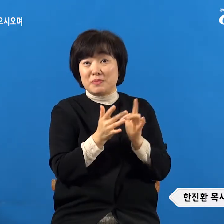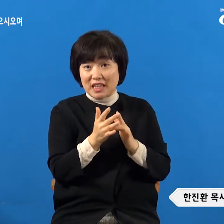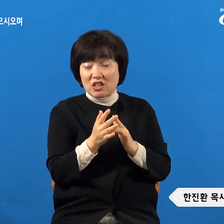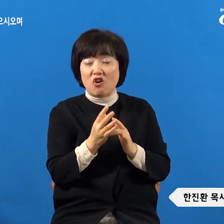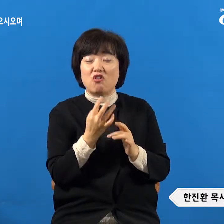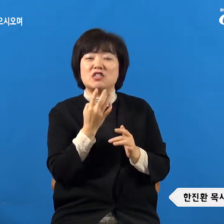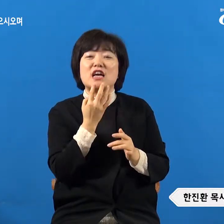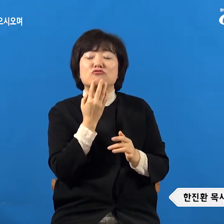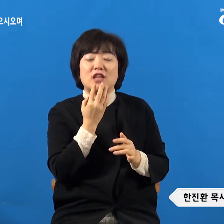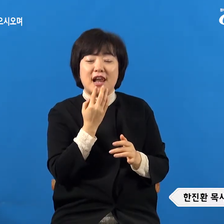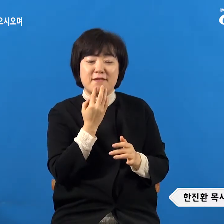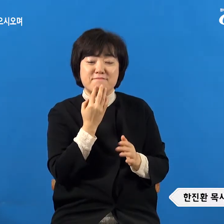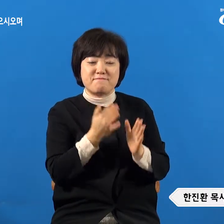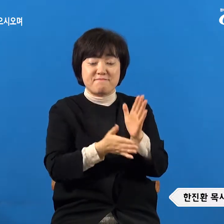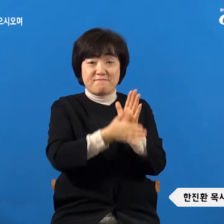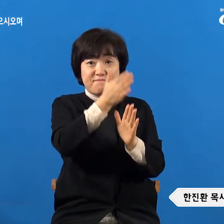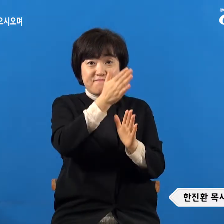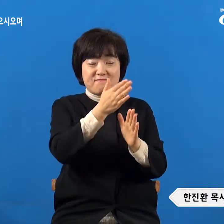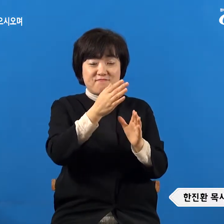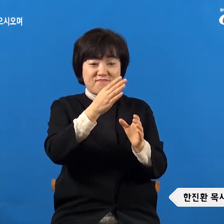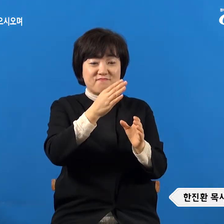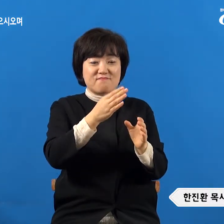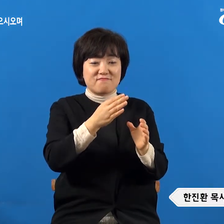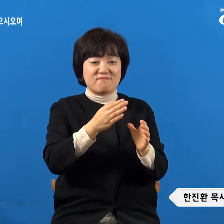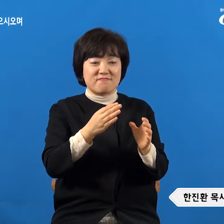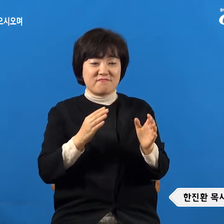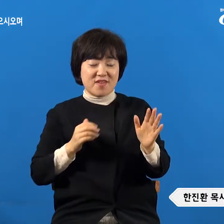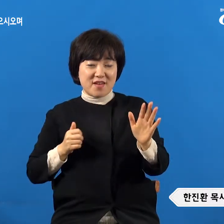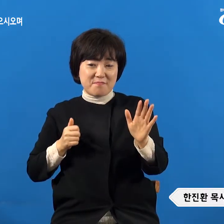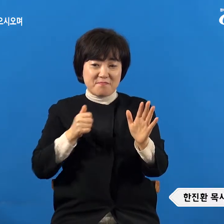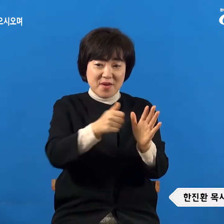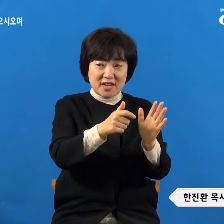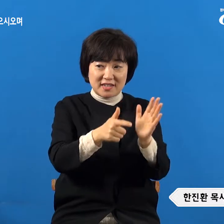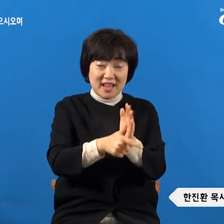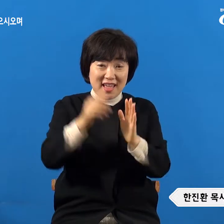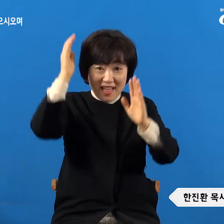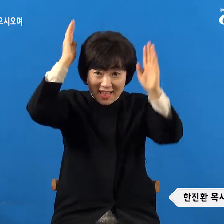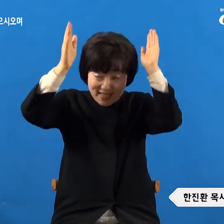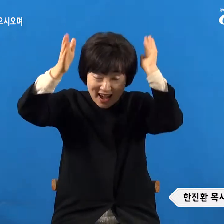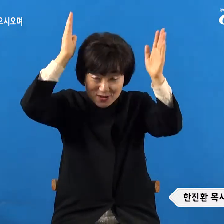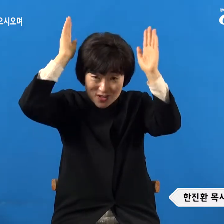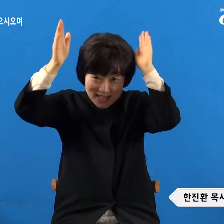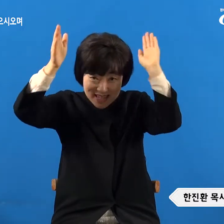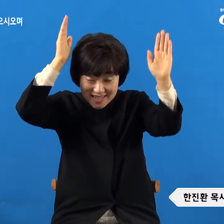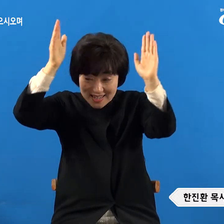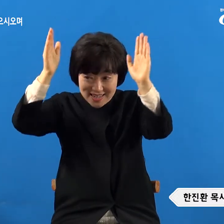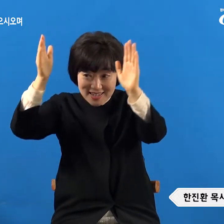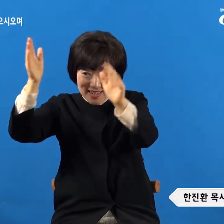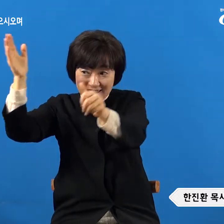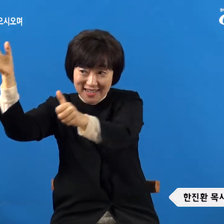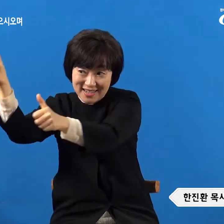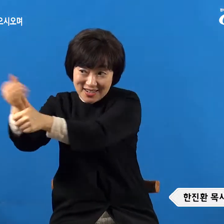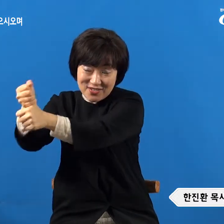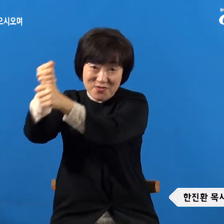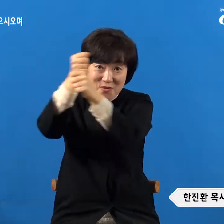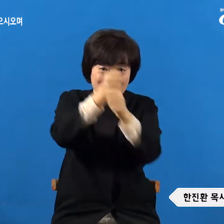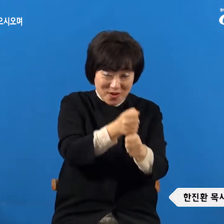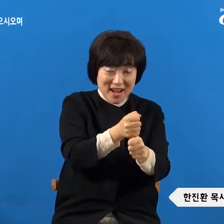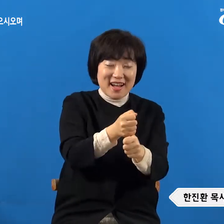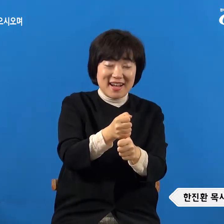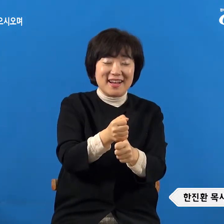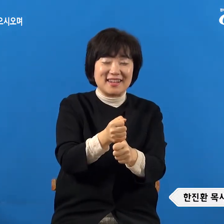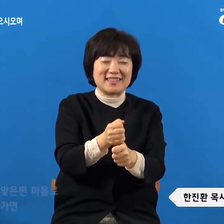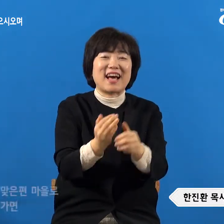예루살렘에 입성하시면서 제자들을 시켜서 나귀를 끌고 오라 하신 그 사건이 떠올랐습니다.